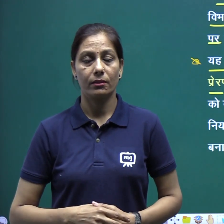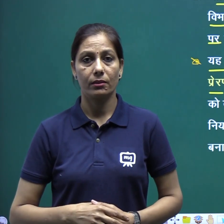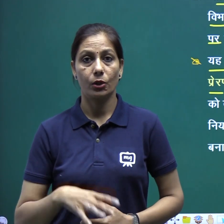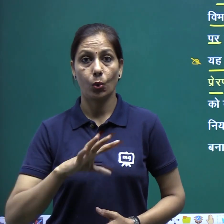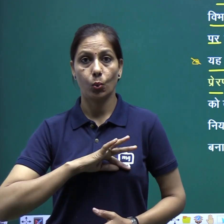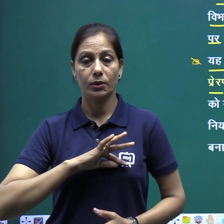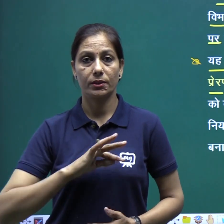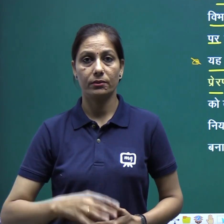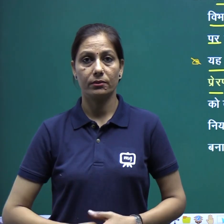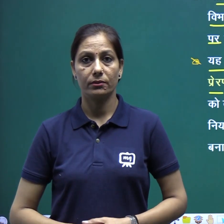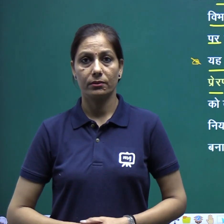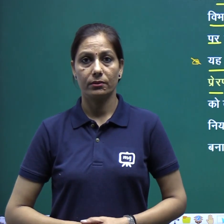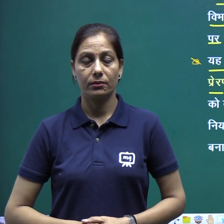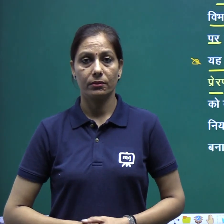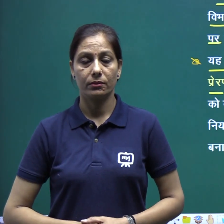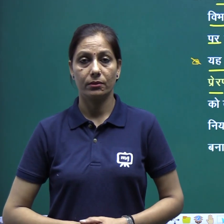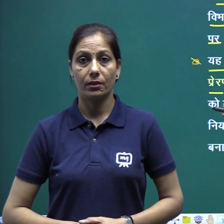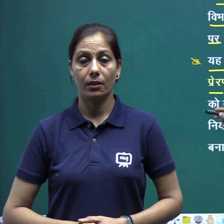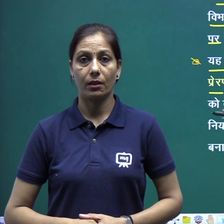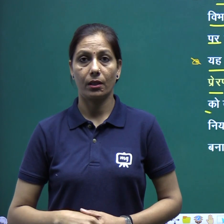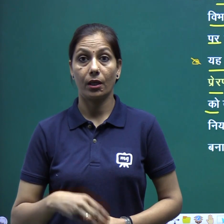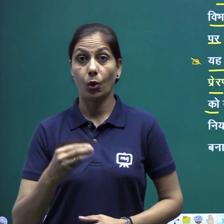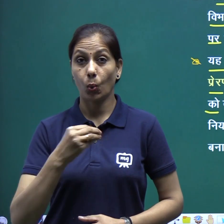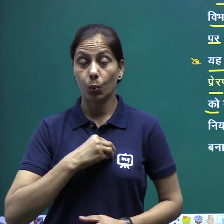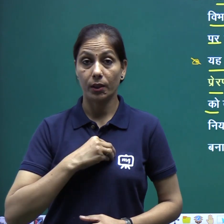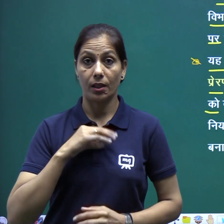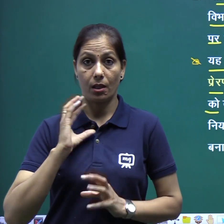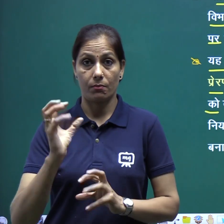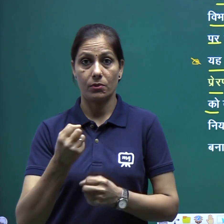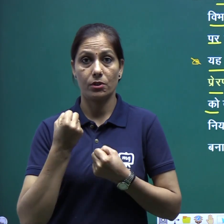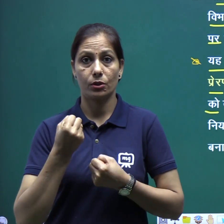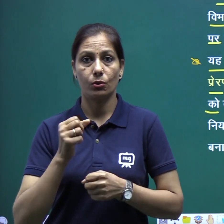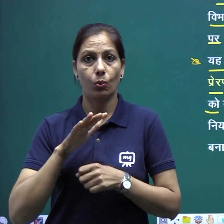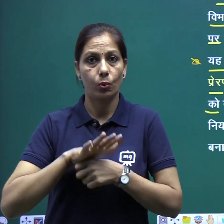रुचि व आत्मशक्ति को दबाकर